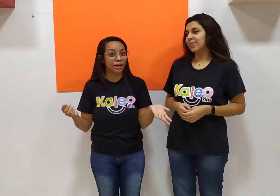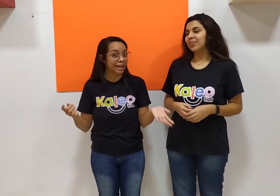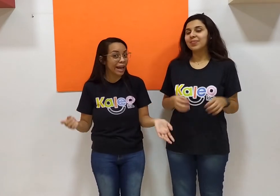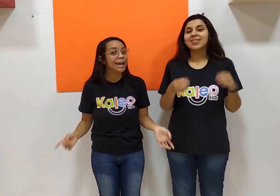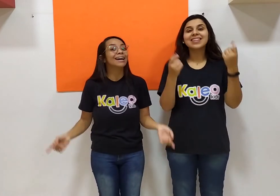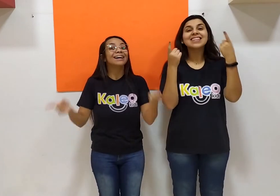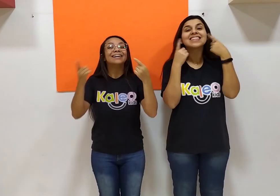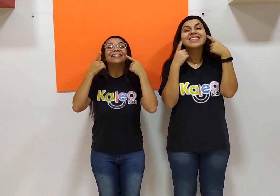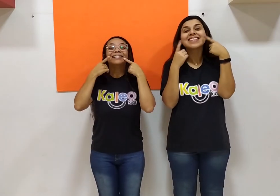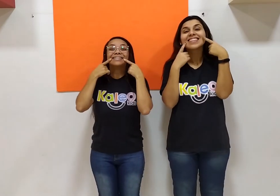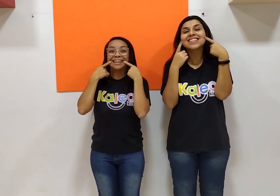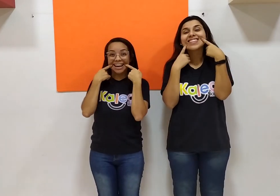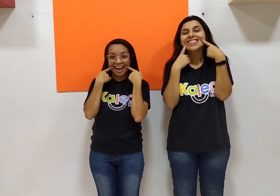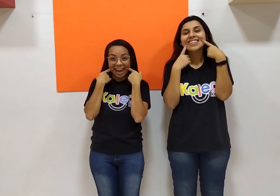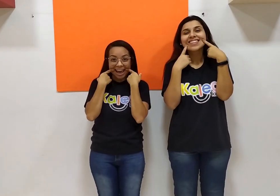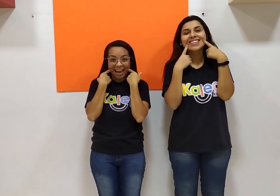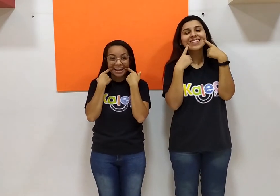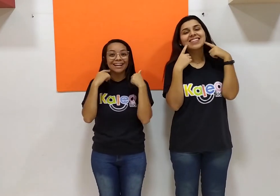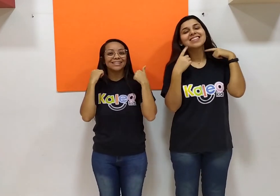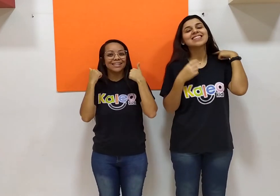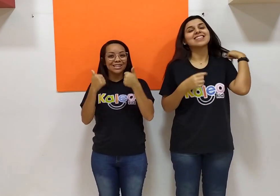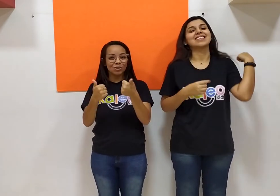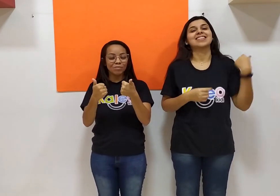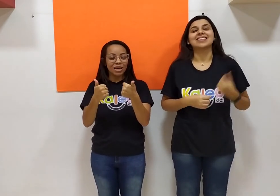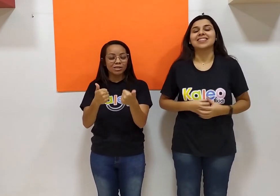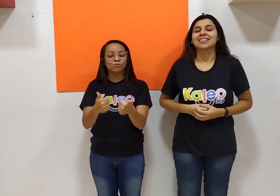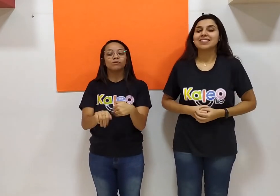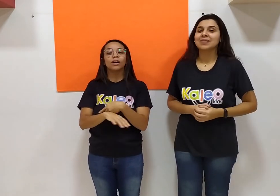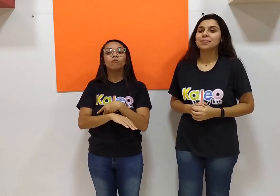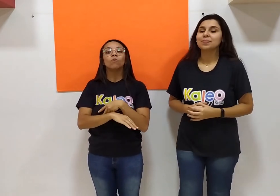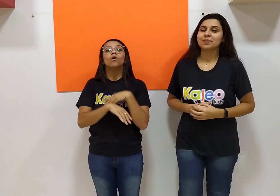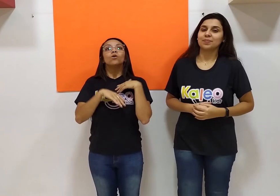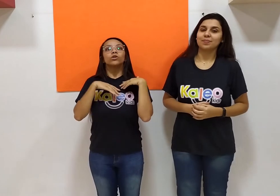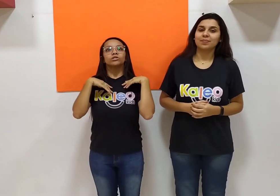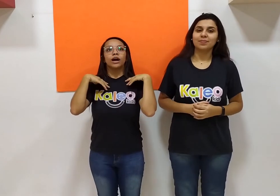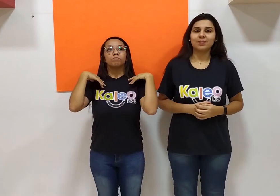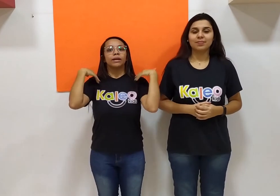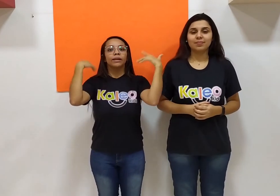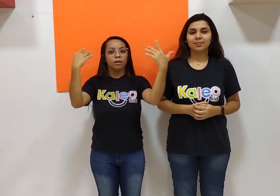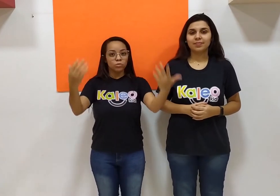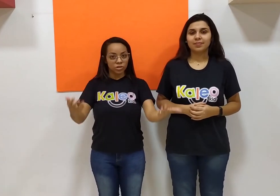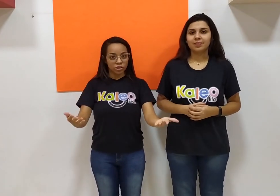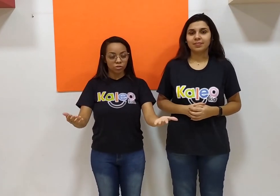quê? Ser alegres. Isso mesmo. Então, nós já aprendemos